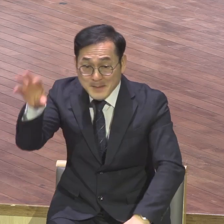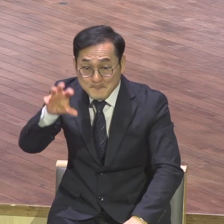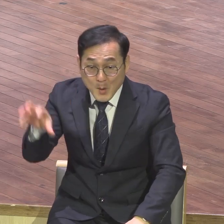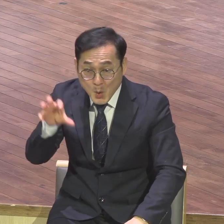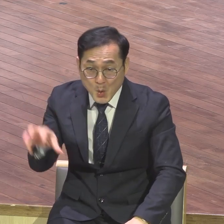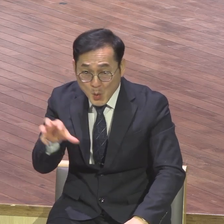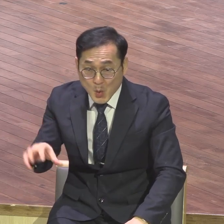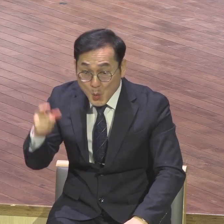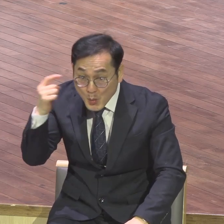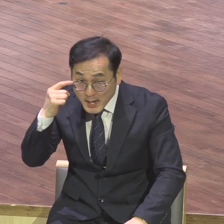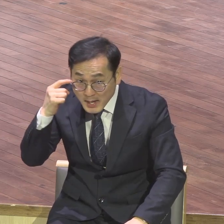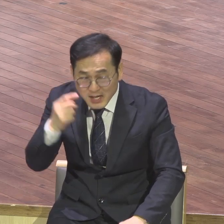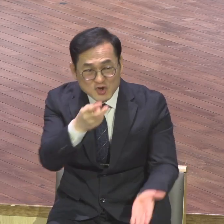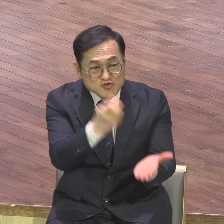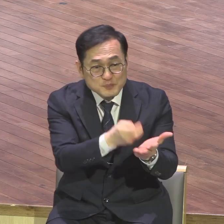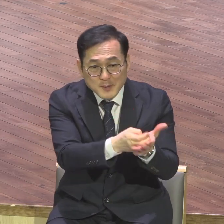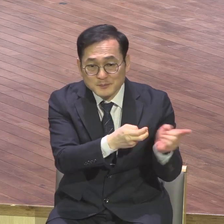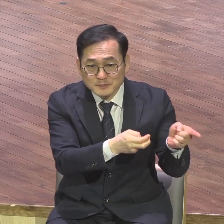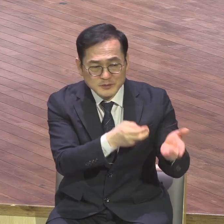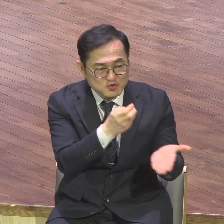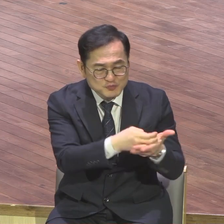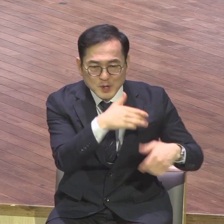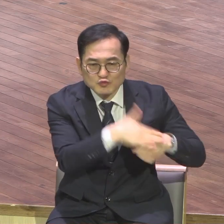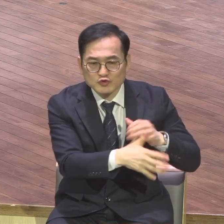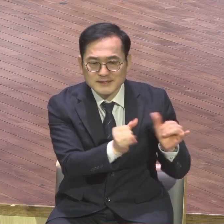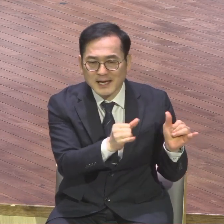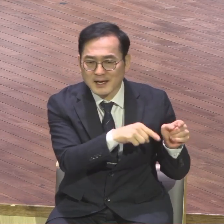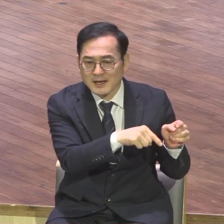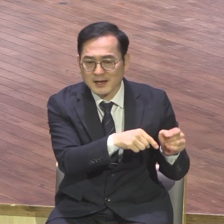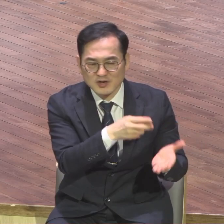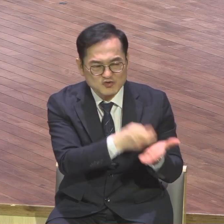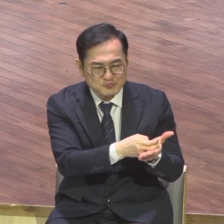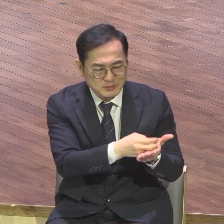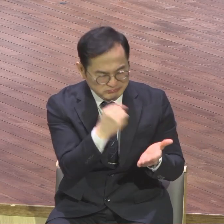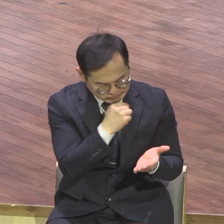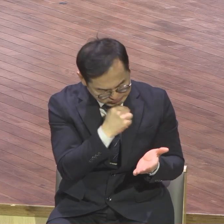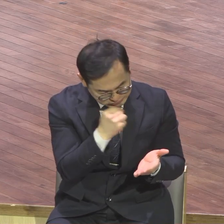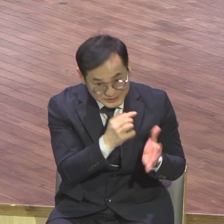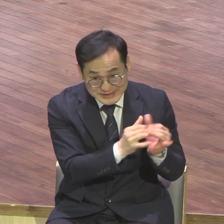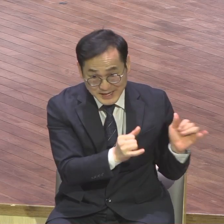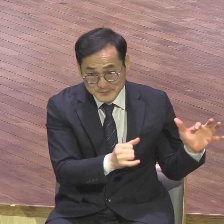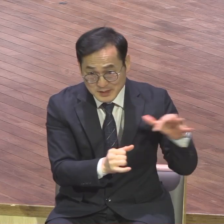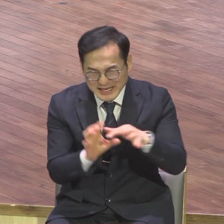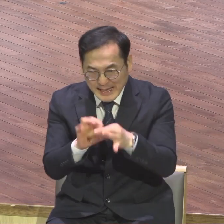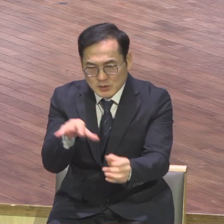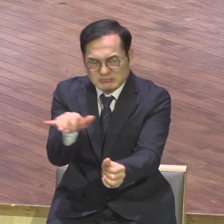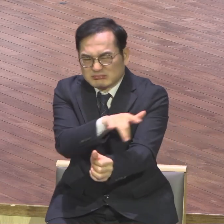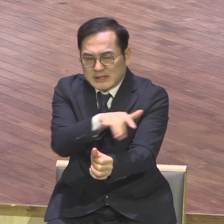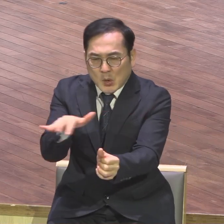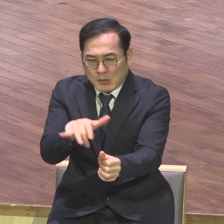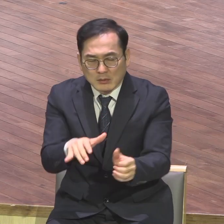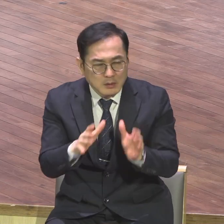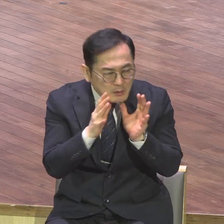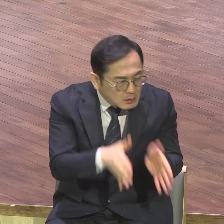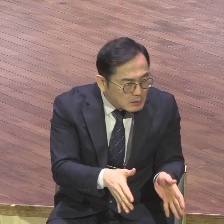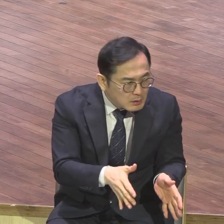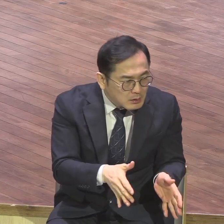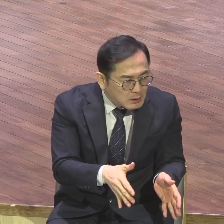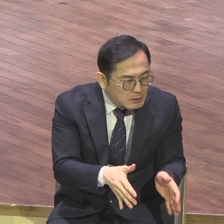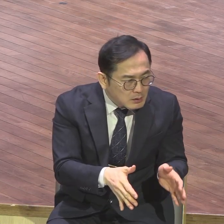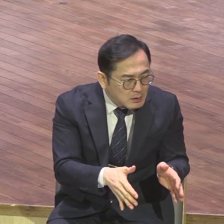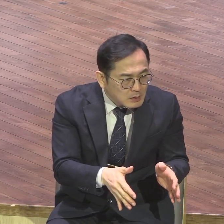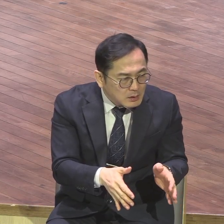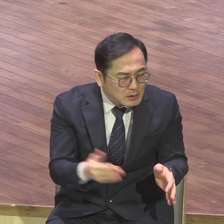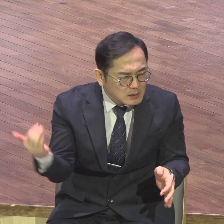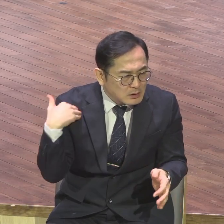율법 자들이 파고 들어와서 거짓된 가르침으로 이들을 미혹했기 때문이에요. 사도 바울은 이들을 향해서